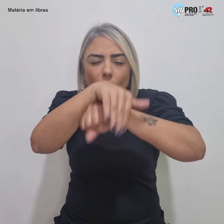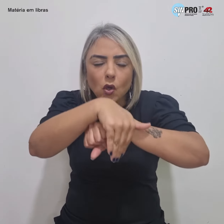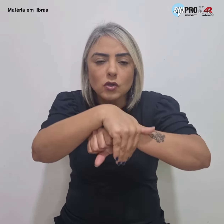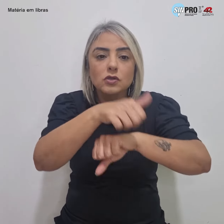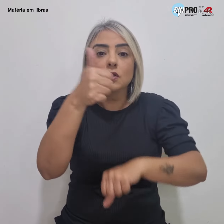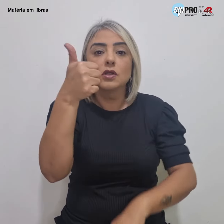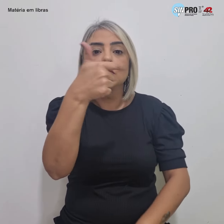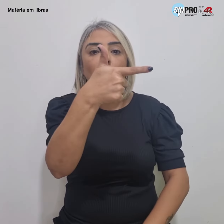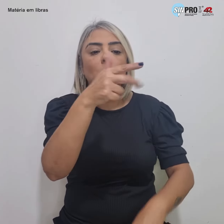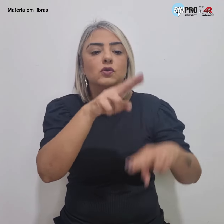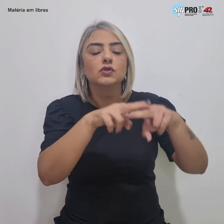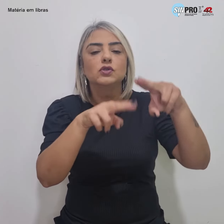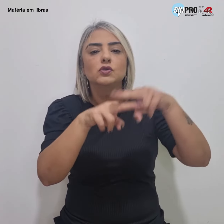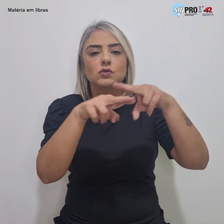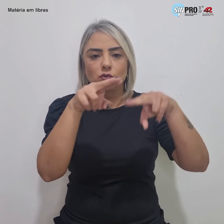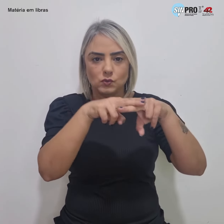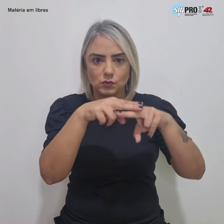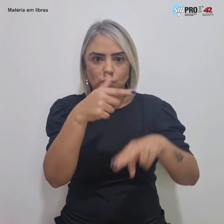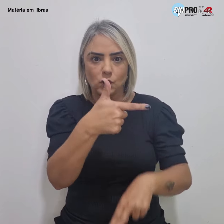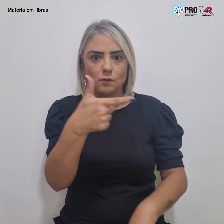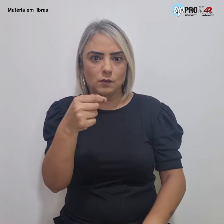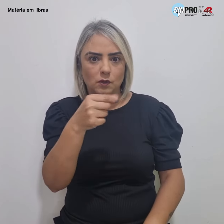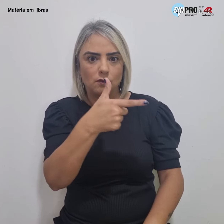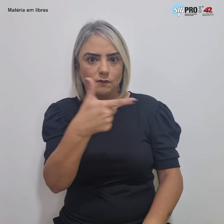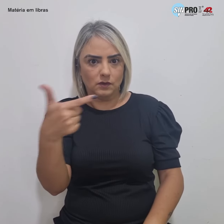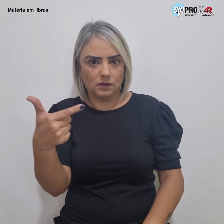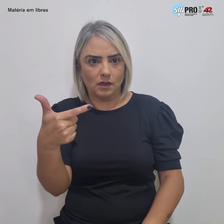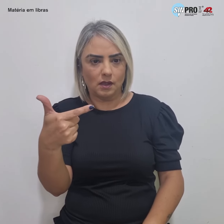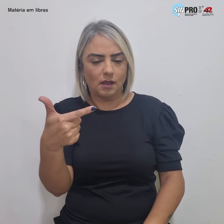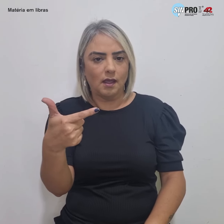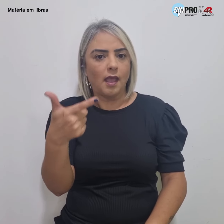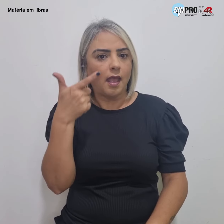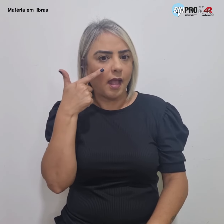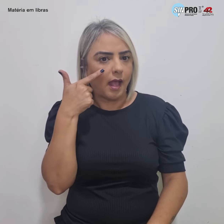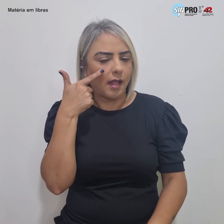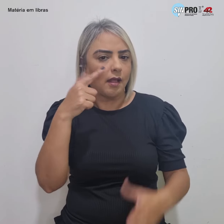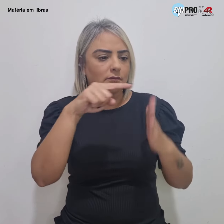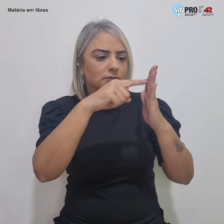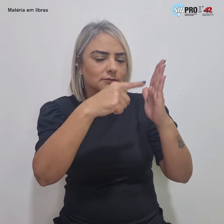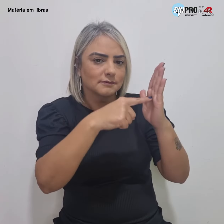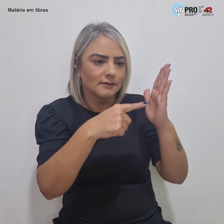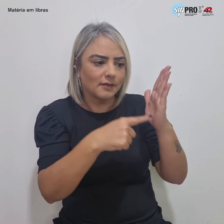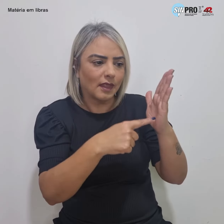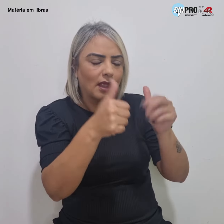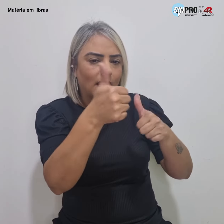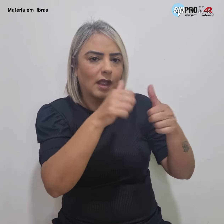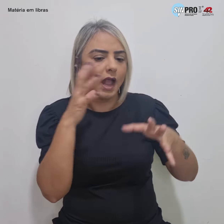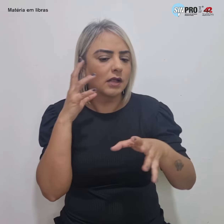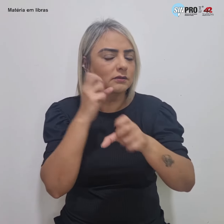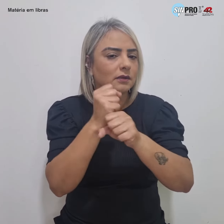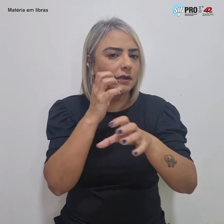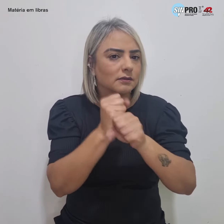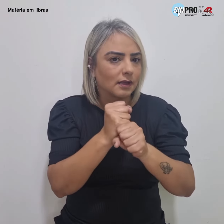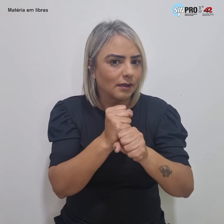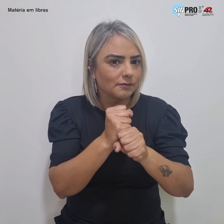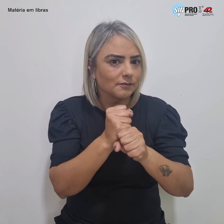doze de junho de 2022 a nota na seleção será aferida pelo somatório dos pontos obtidos